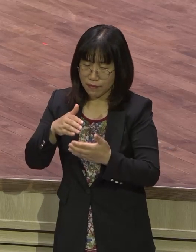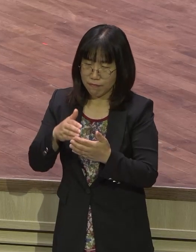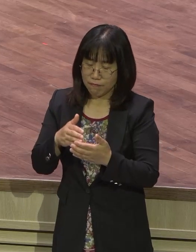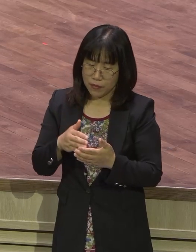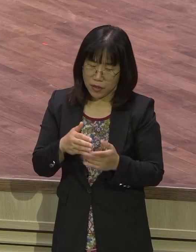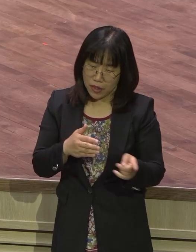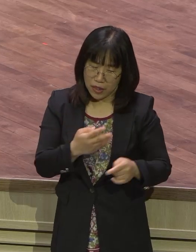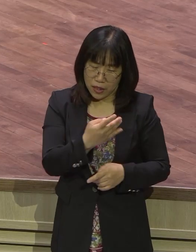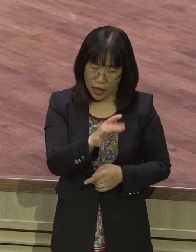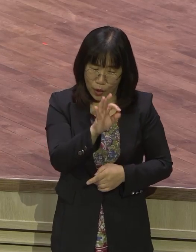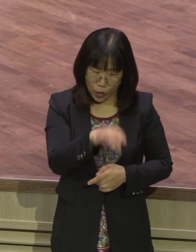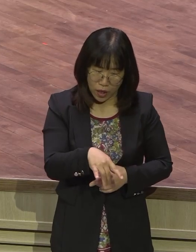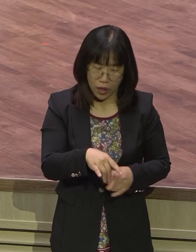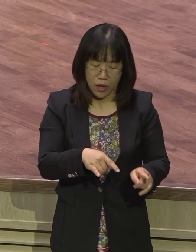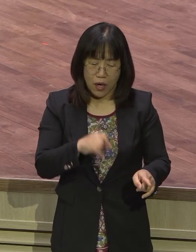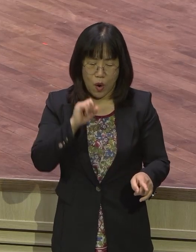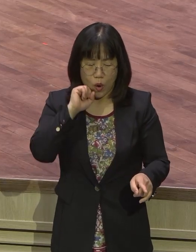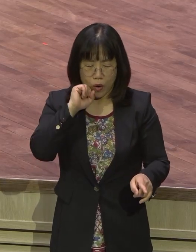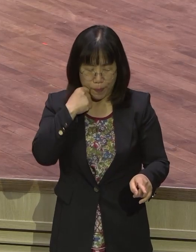가르쳤다니까요. 이 라피들이